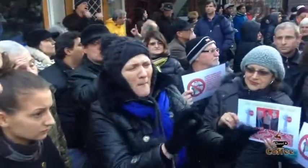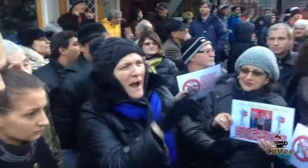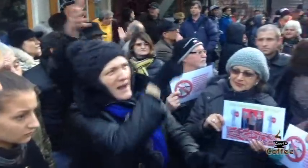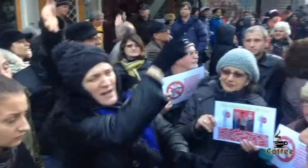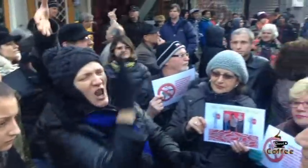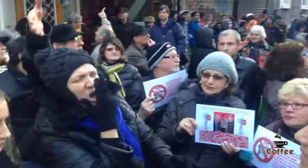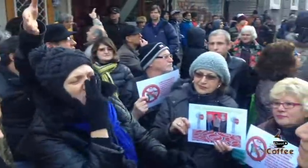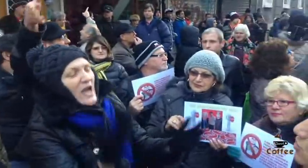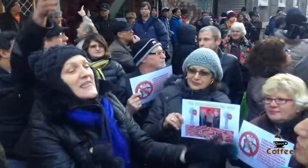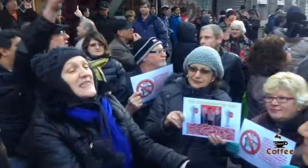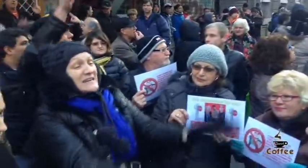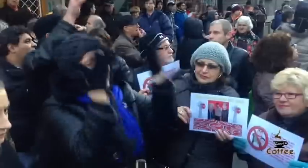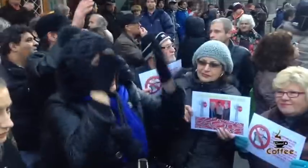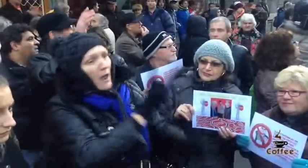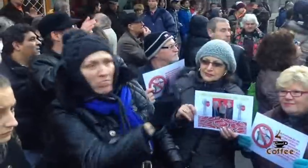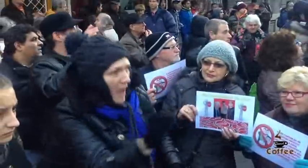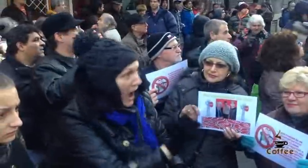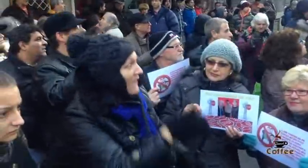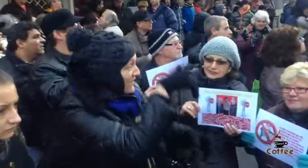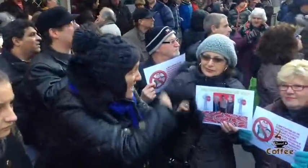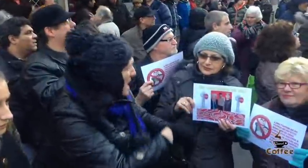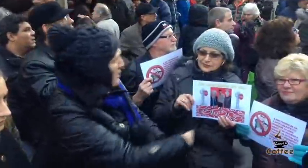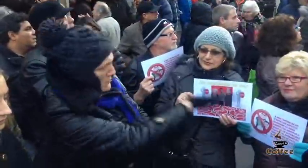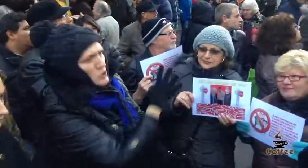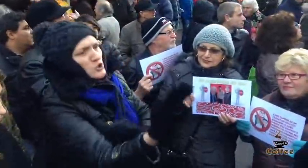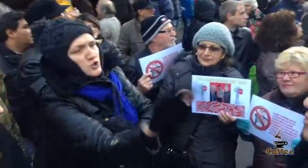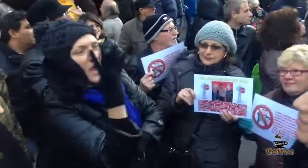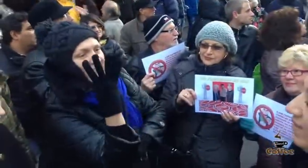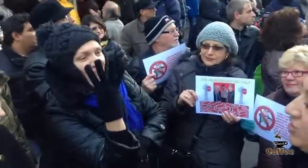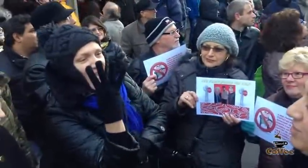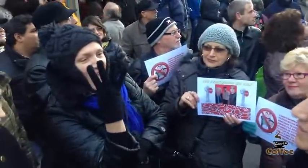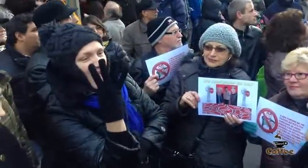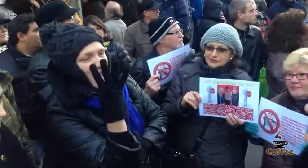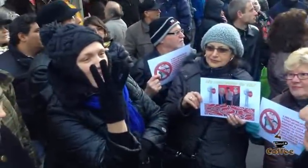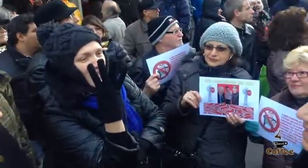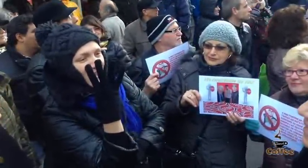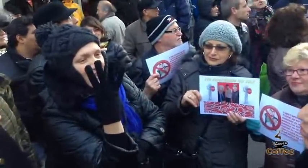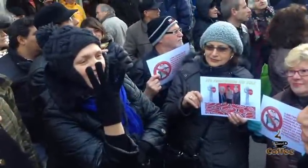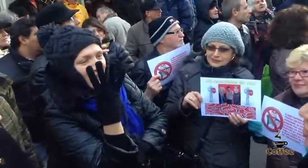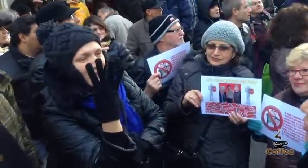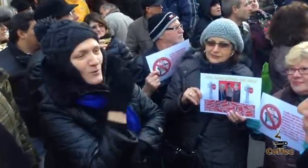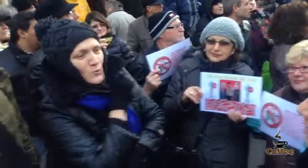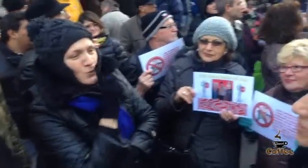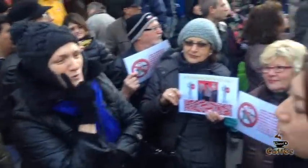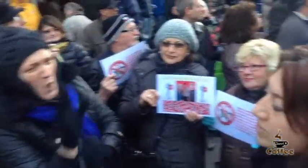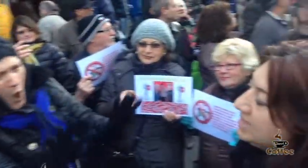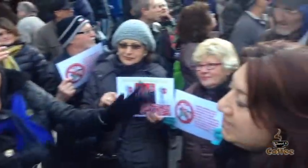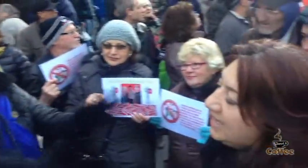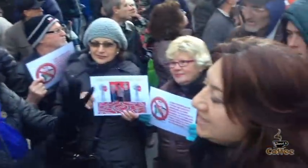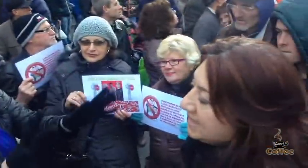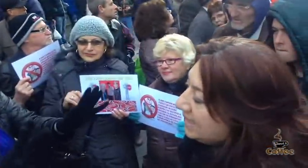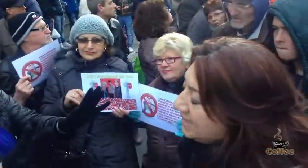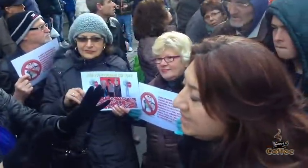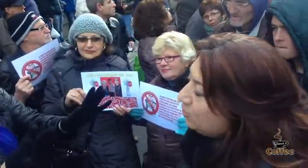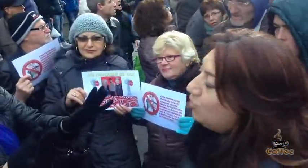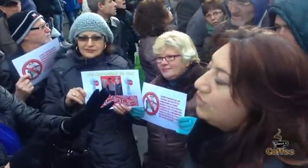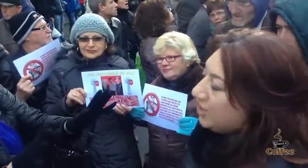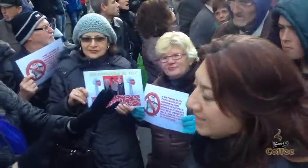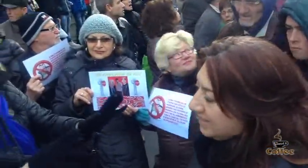Министерски съвет им дава субсидии, а те обявяват, че имат 10 000 души членове, а всъщност не са 10 000, а са около 4